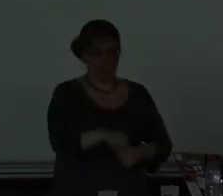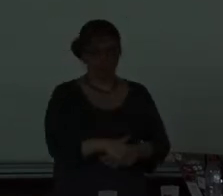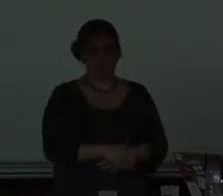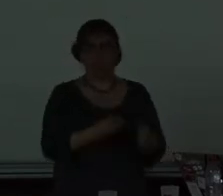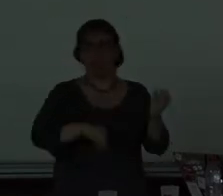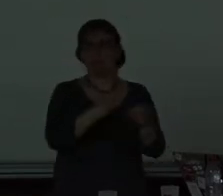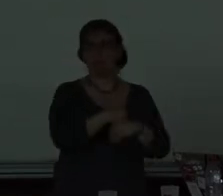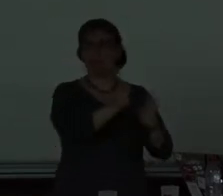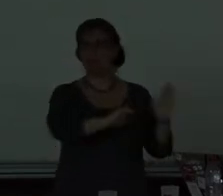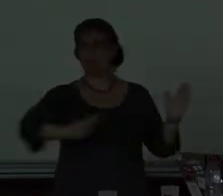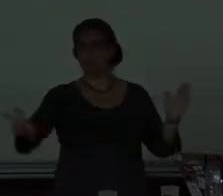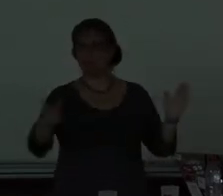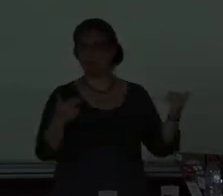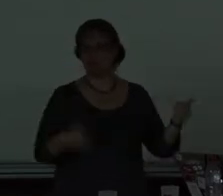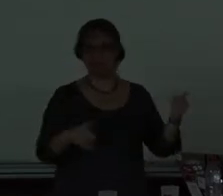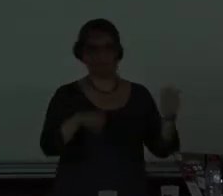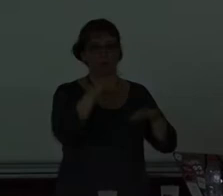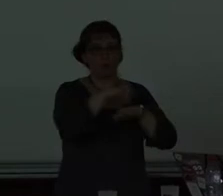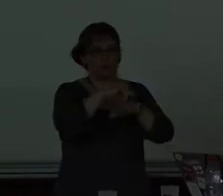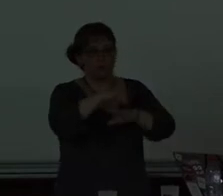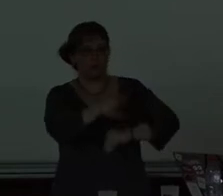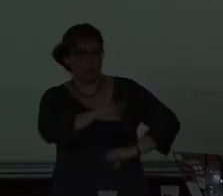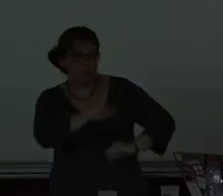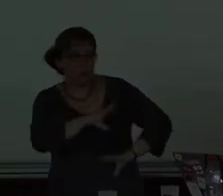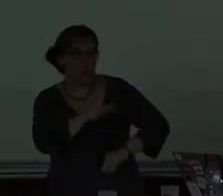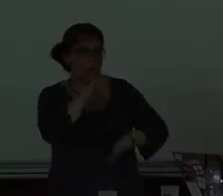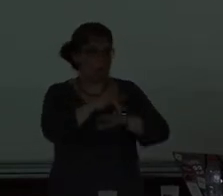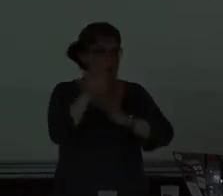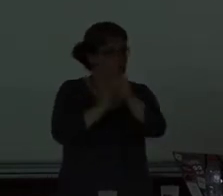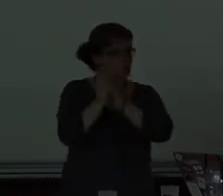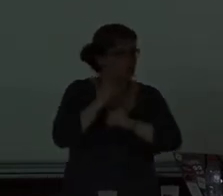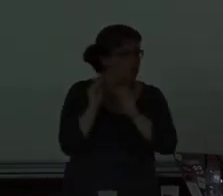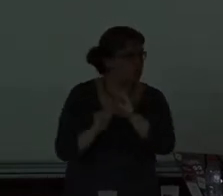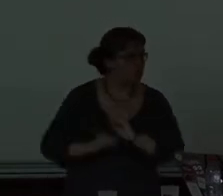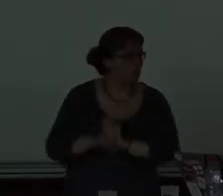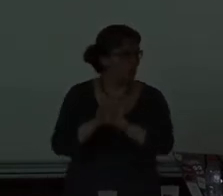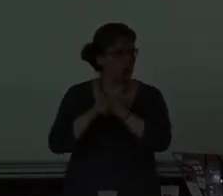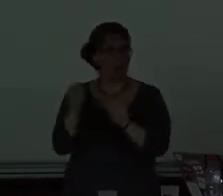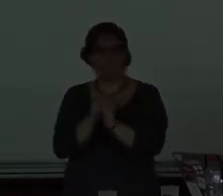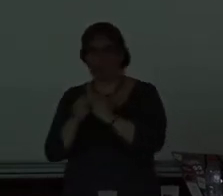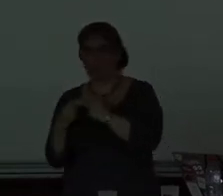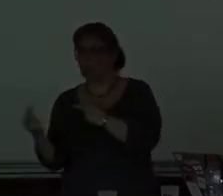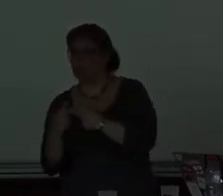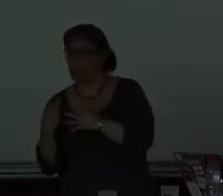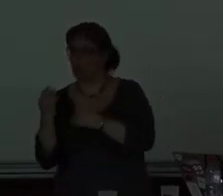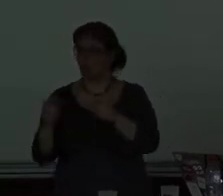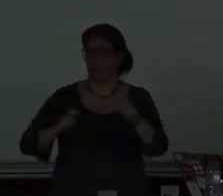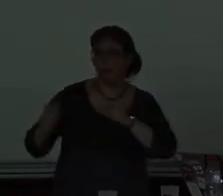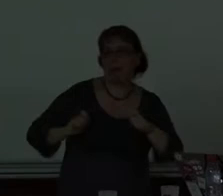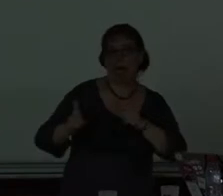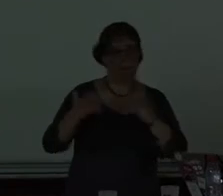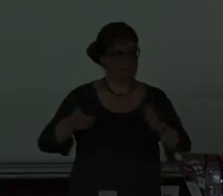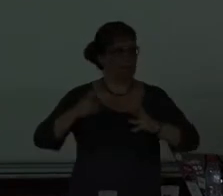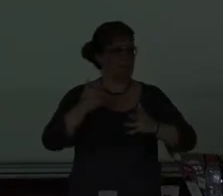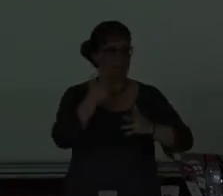vous lisez des articles, vous faites des expérimentations, vous codez, vous partagez avec votre voisin ou à la machine à café.